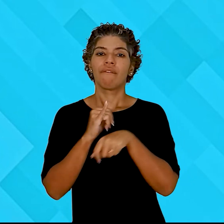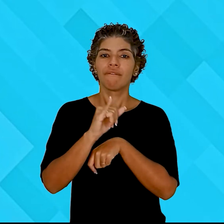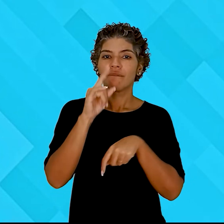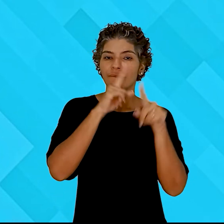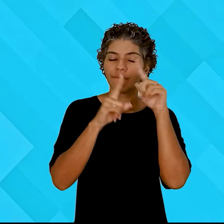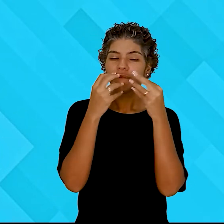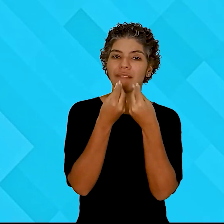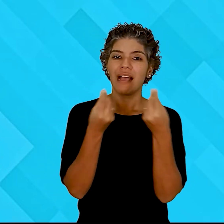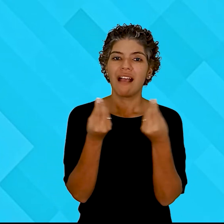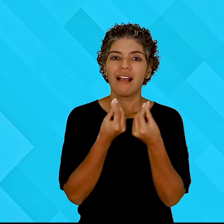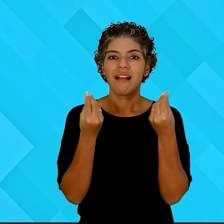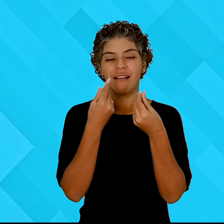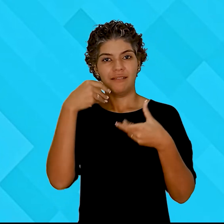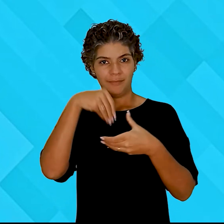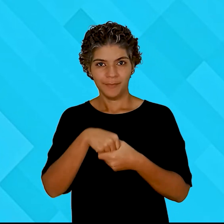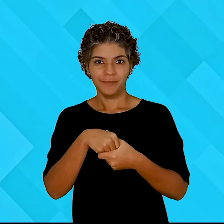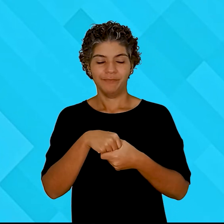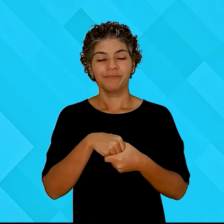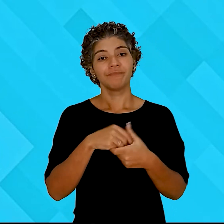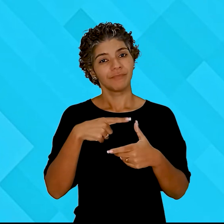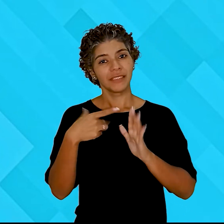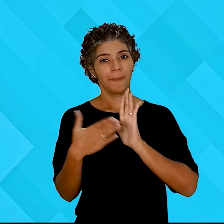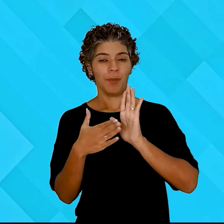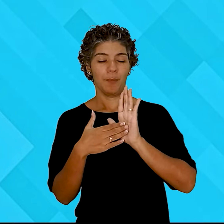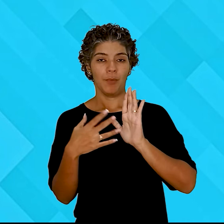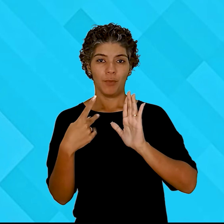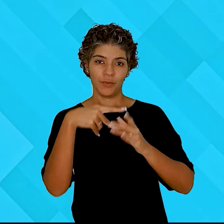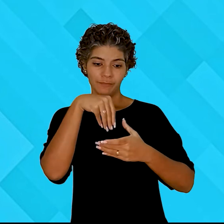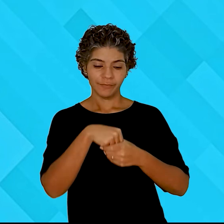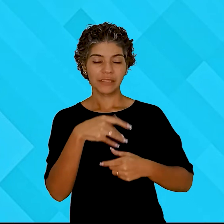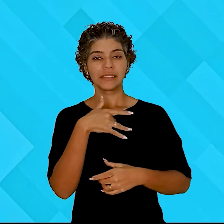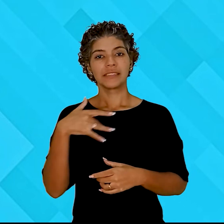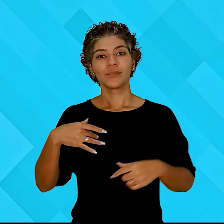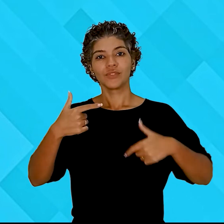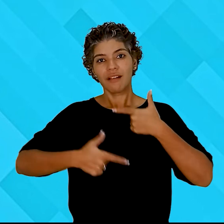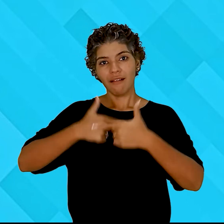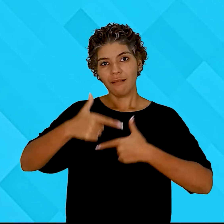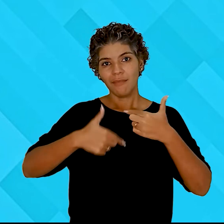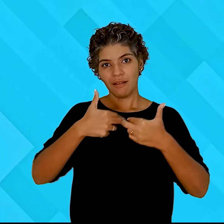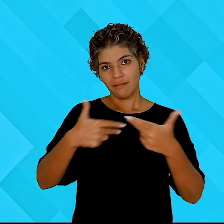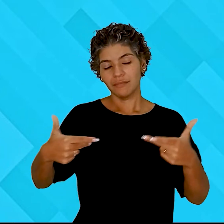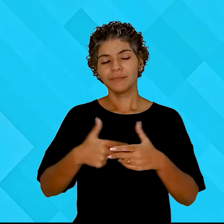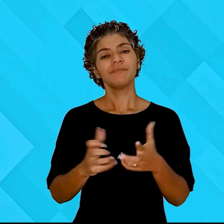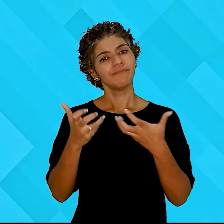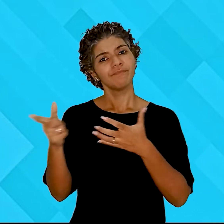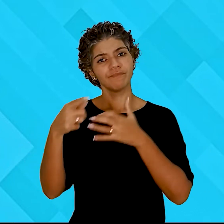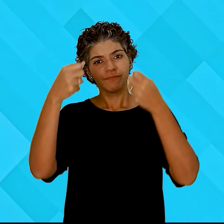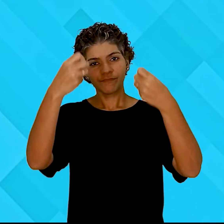na debilidade da própria saúde do trabalhador da cultura. Eu queria que você abordasse essa questão junto a essa discussão mais ampla sobre